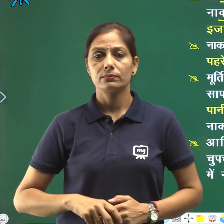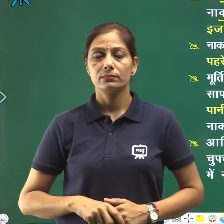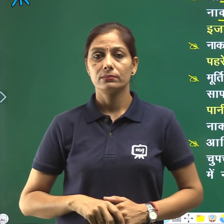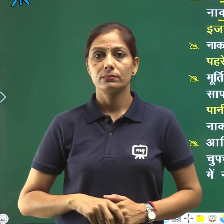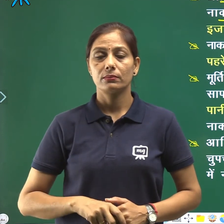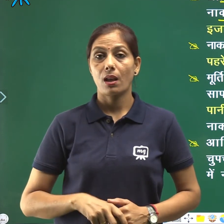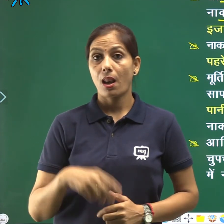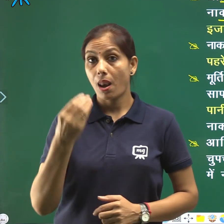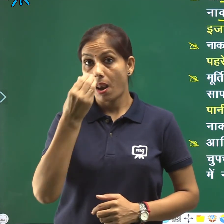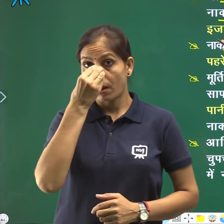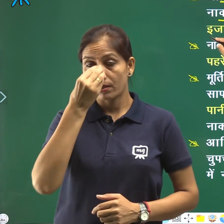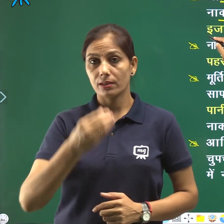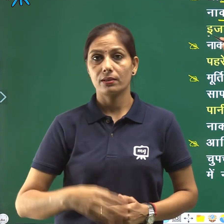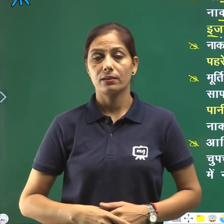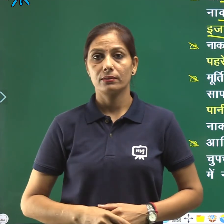लगाने की